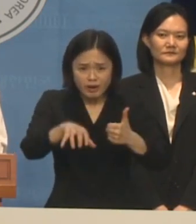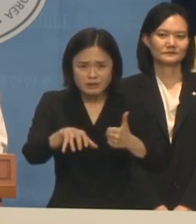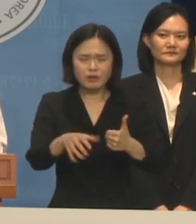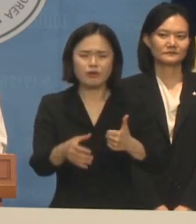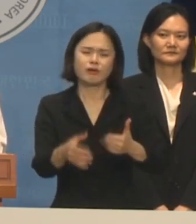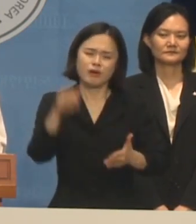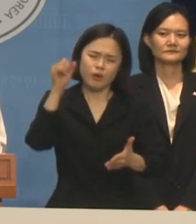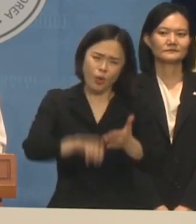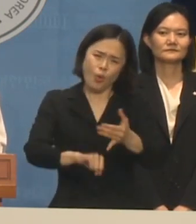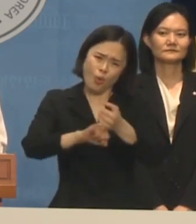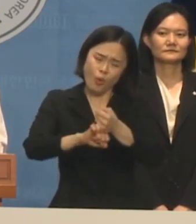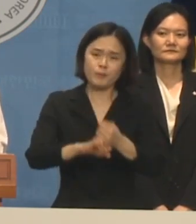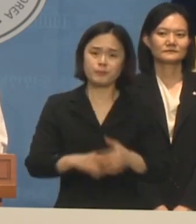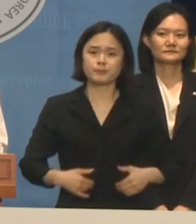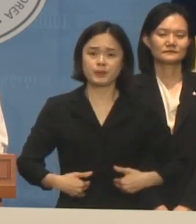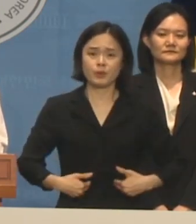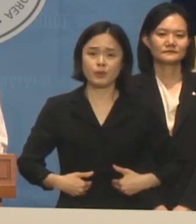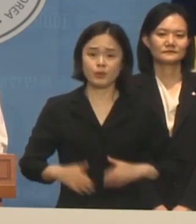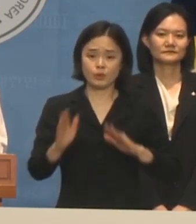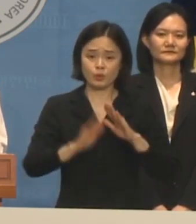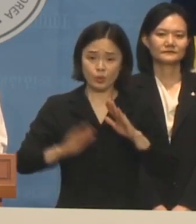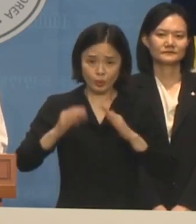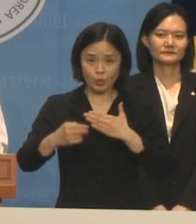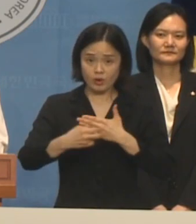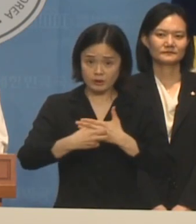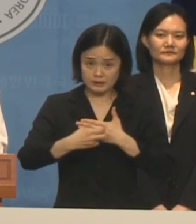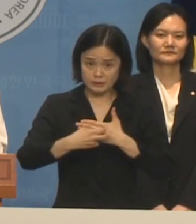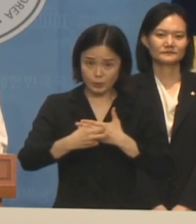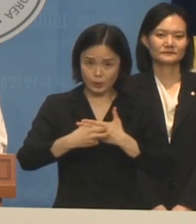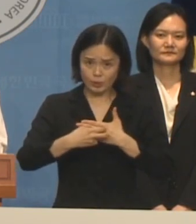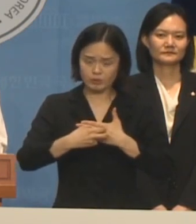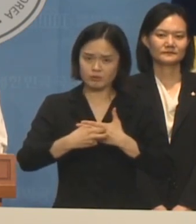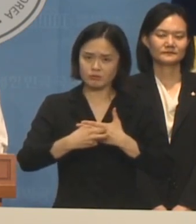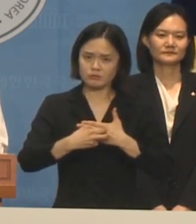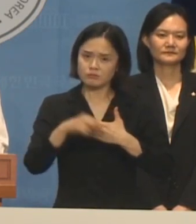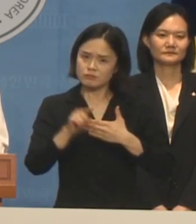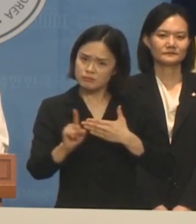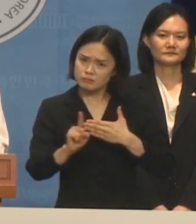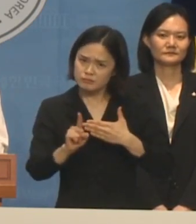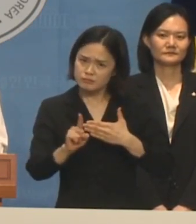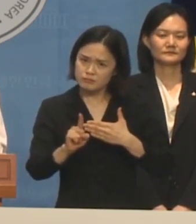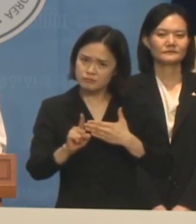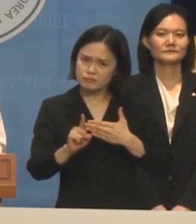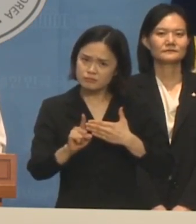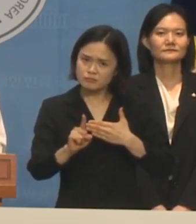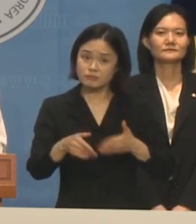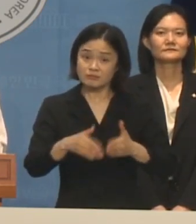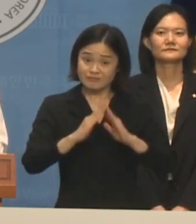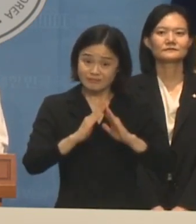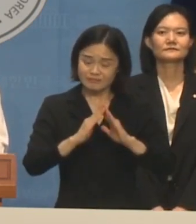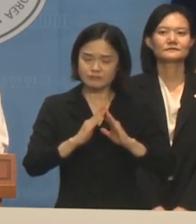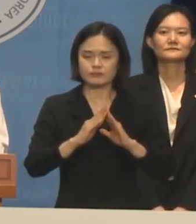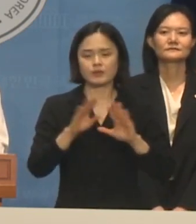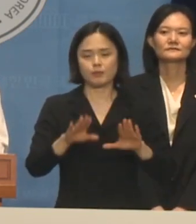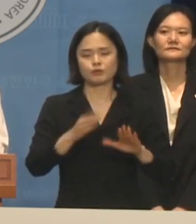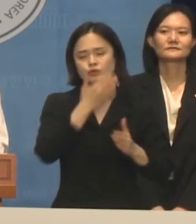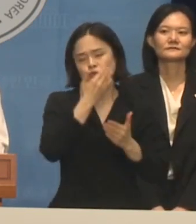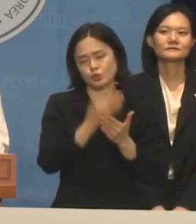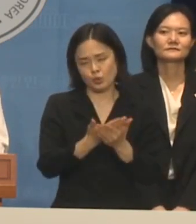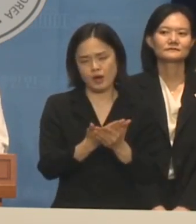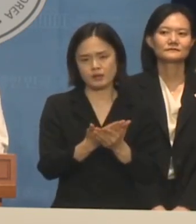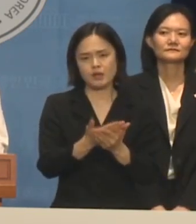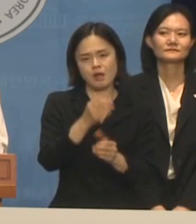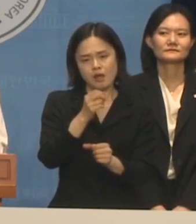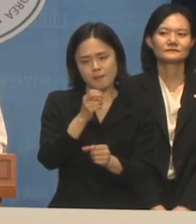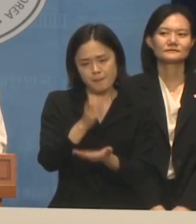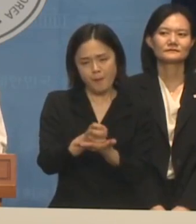의료 공공성 강화와 의료 불균형 해소 문제는 한국노총의 핵심 입법 과제이기도 합니다. 노동자와 그 가족이